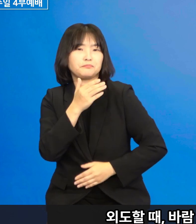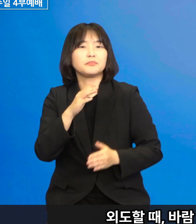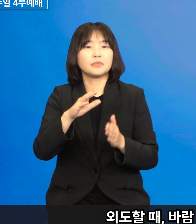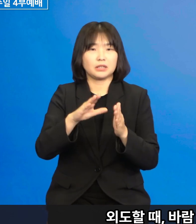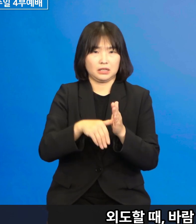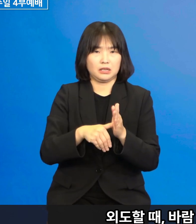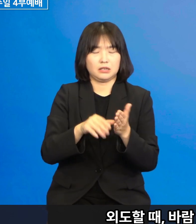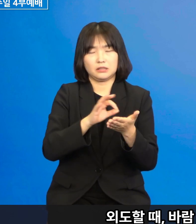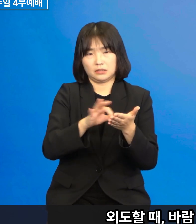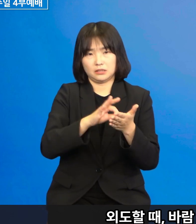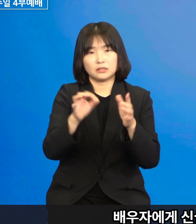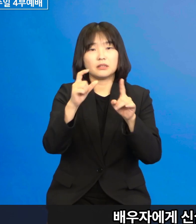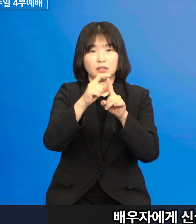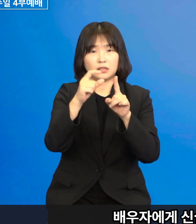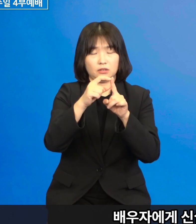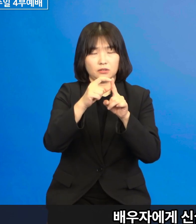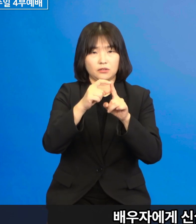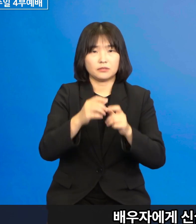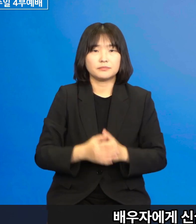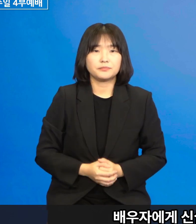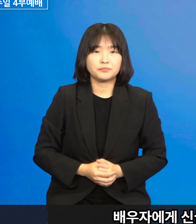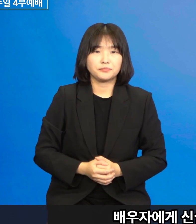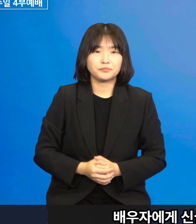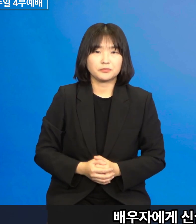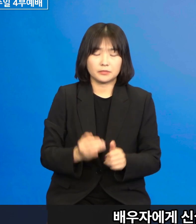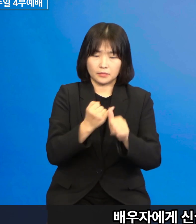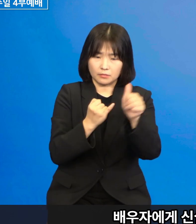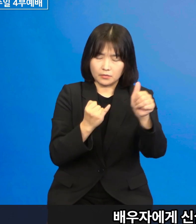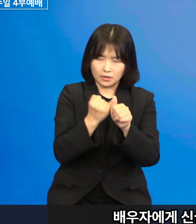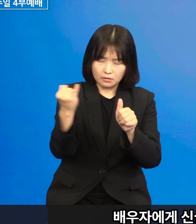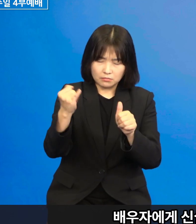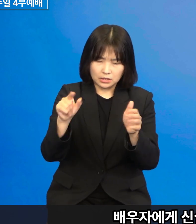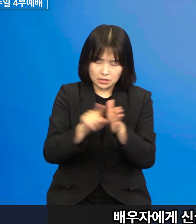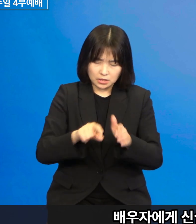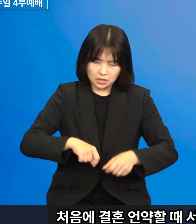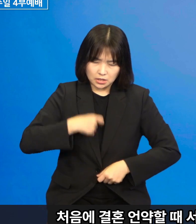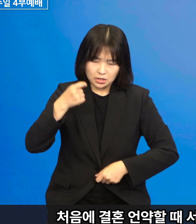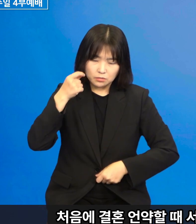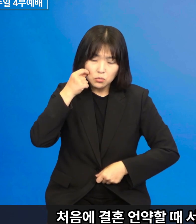바람필 때 쓰는 단어입니다. 배우자에게 신실하지 못했다는